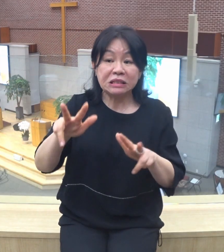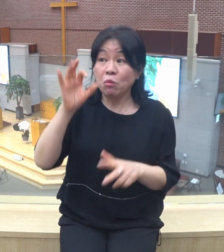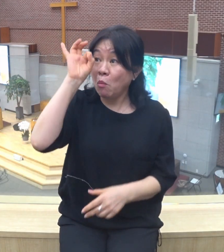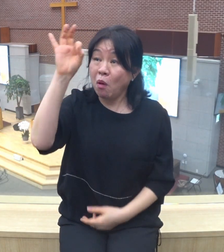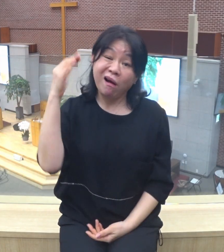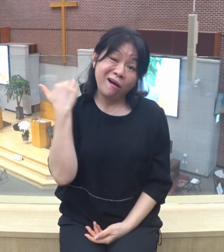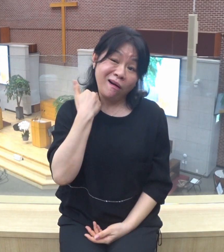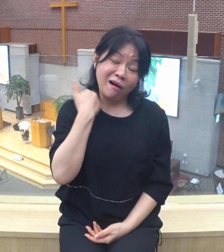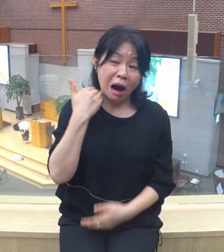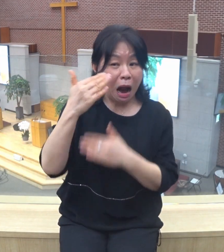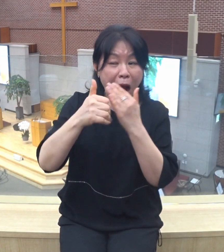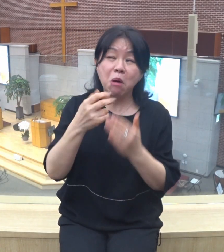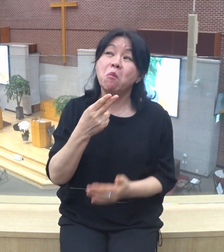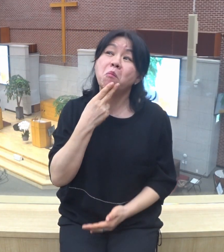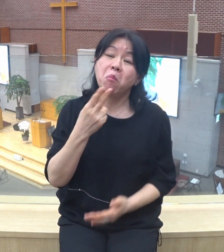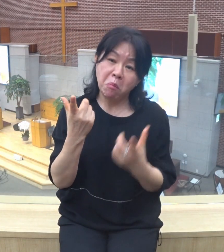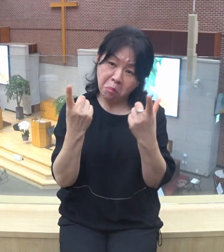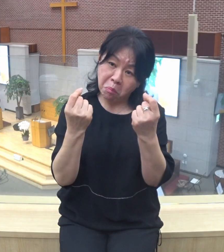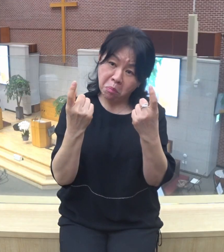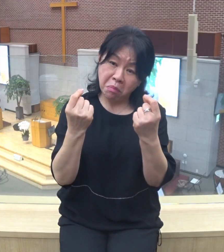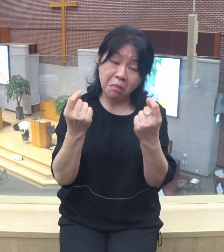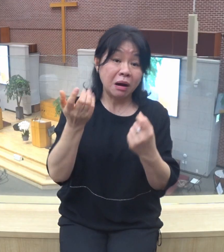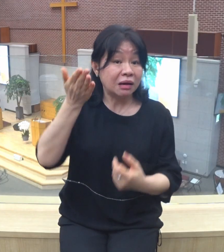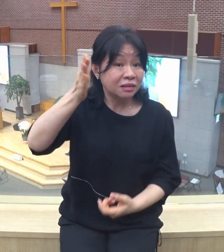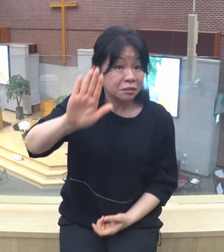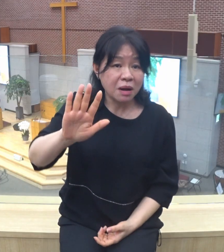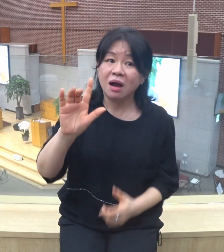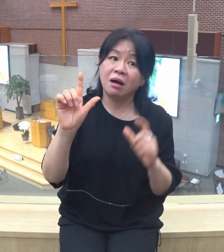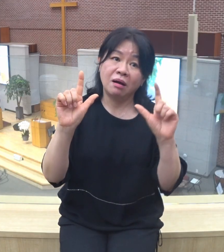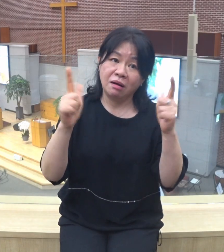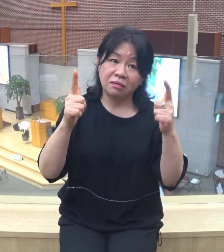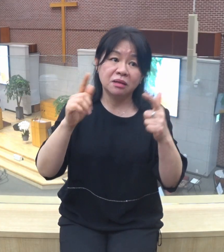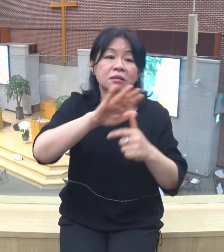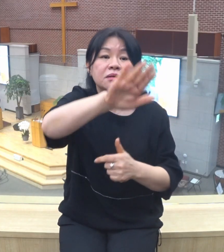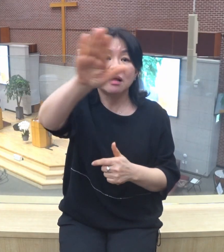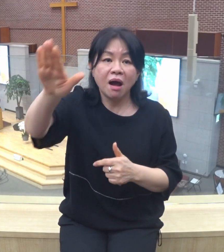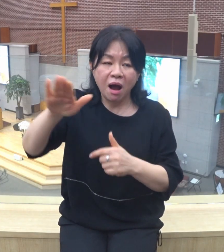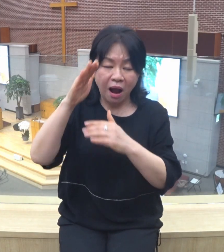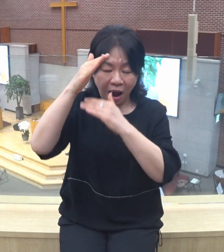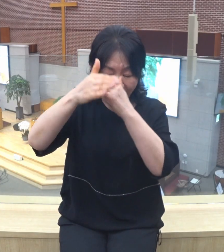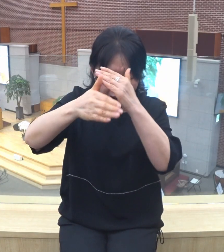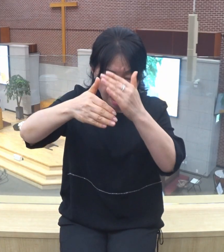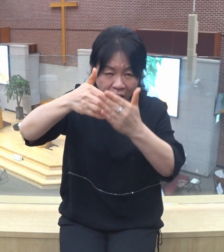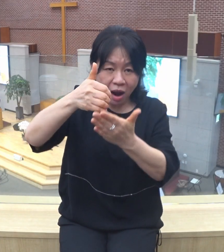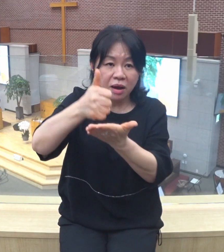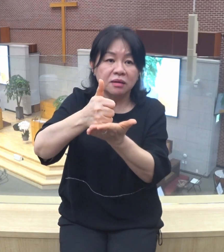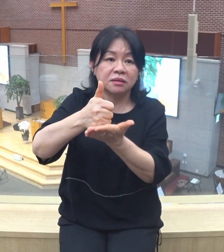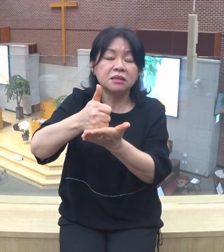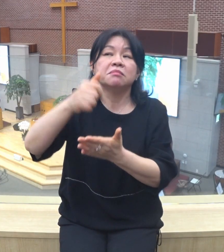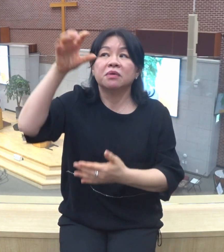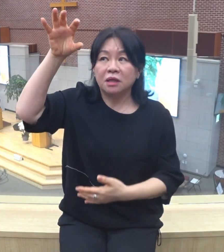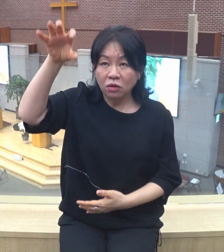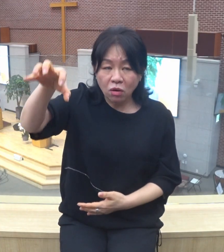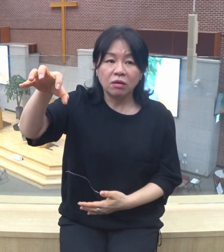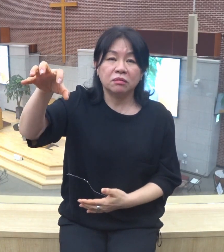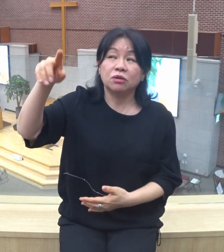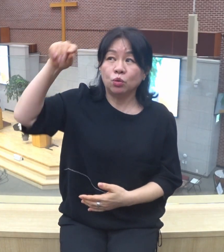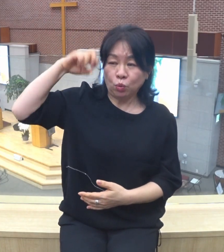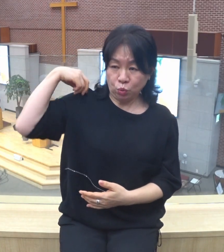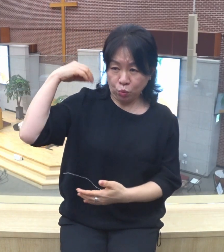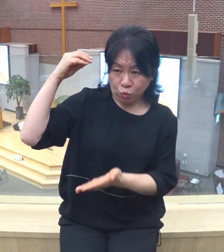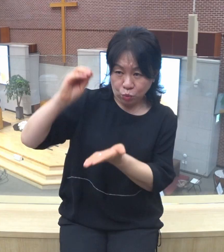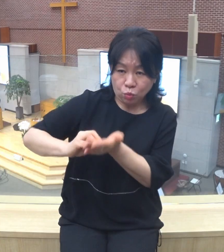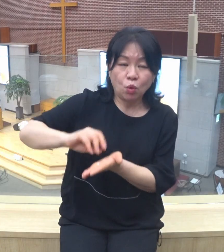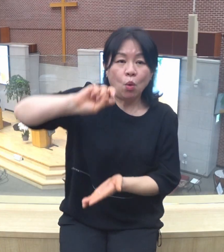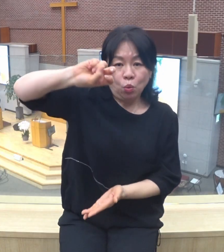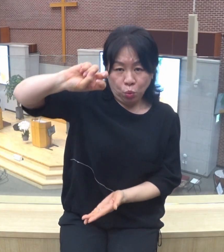같아도, 하나님이 보이지 않더라도 우리가 하나님의 것이다 라고 증언되는 순간 우리는 하나님께 돌아가는